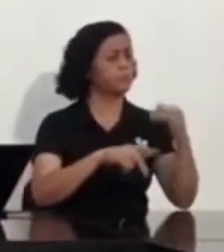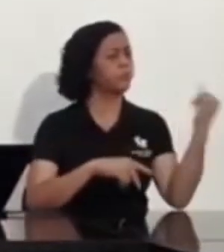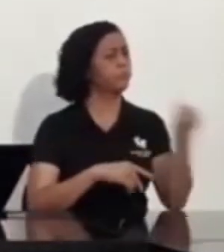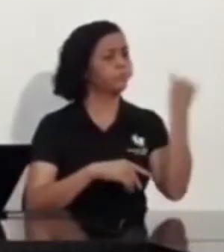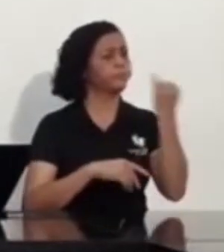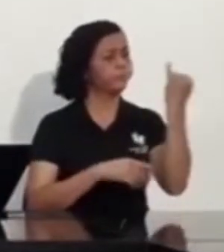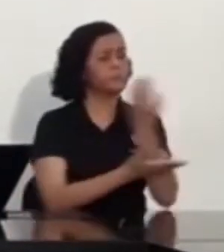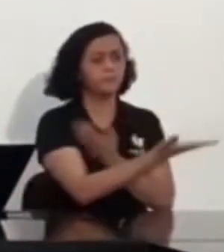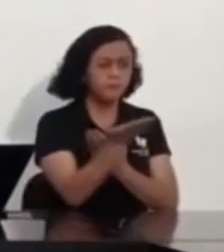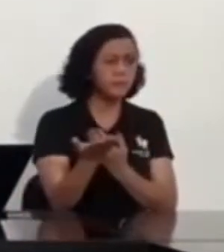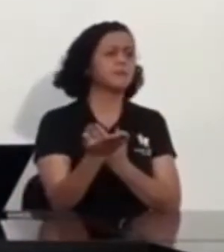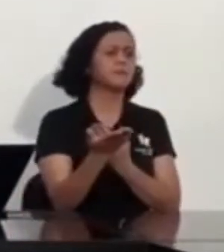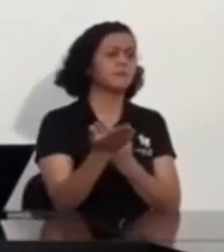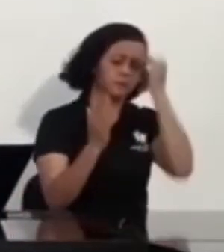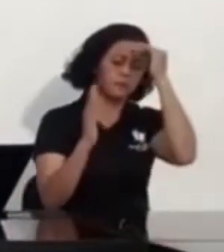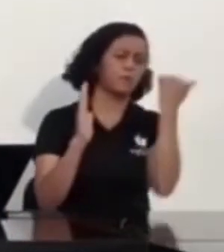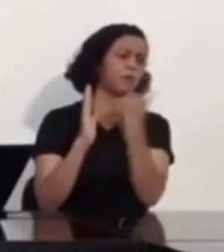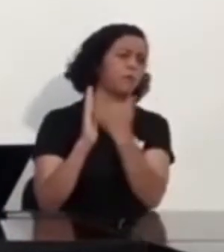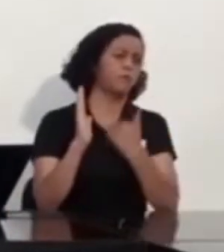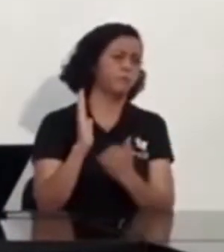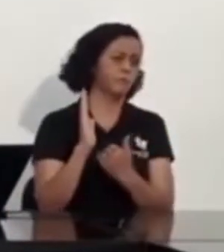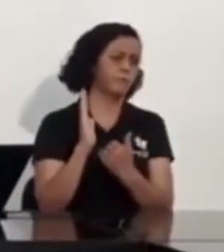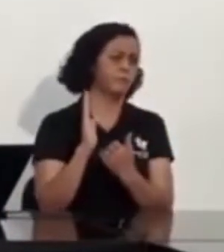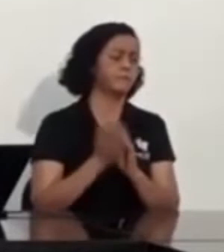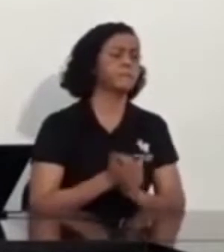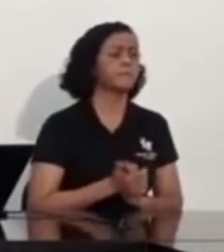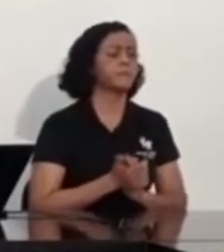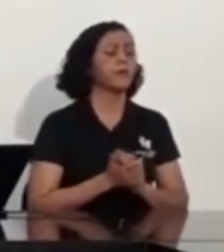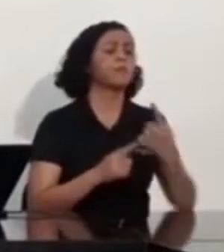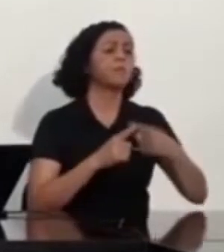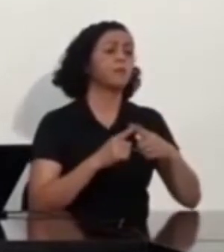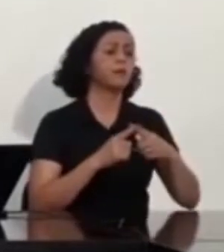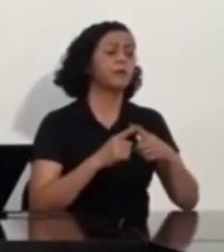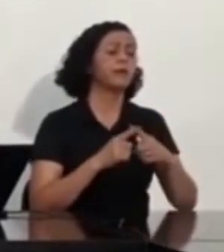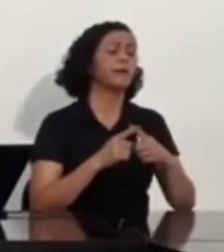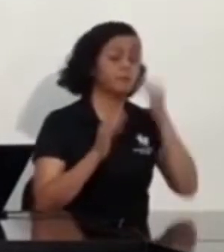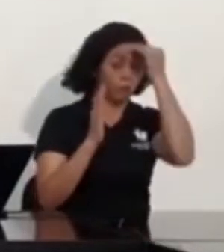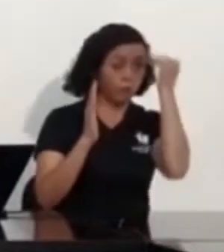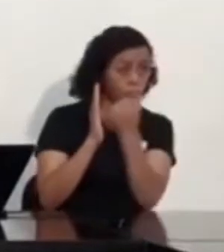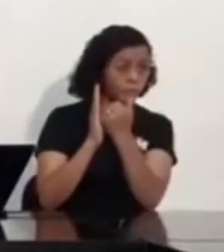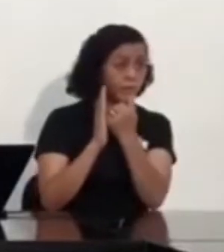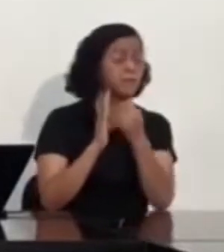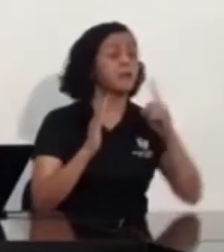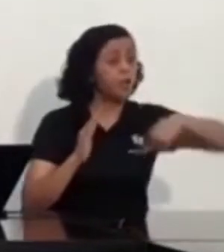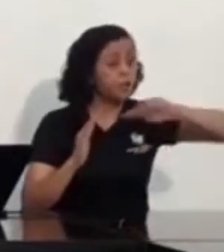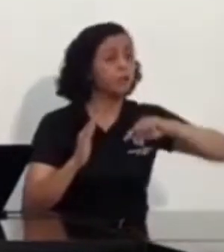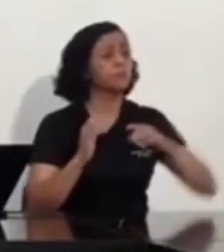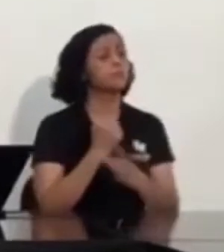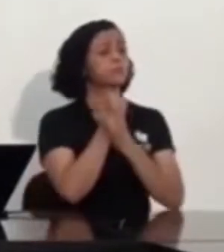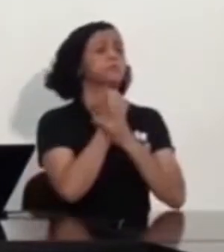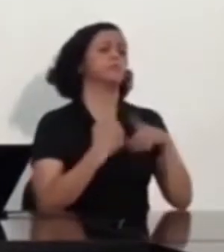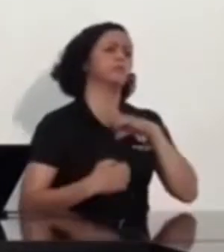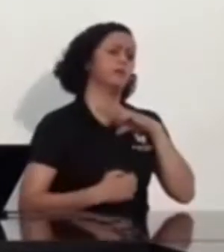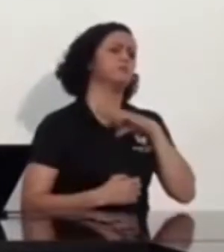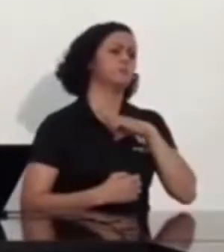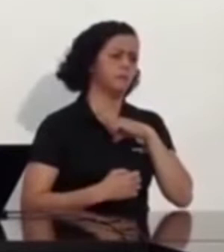importantes. São elas que podem garantir que nós tenhamos momentos menos difíceis à frente. E